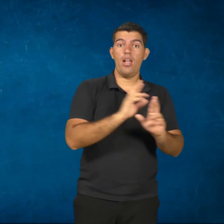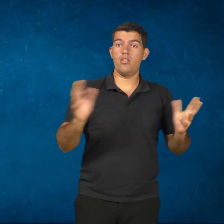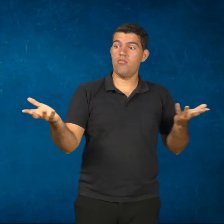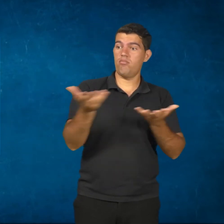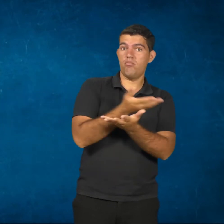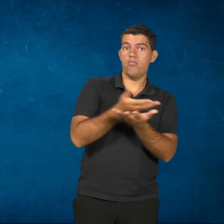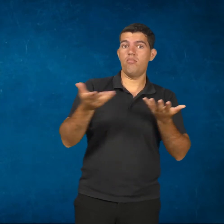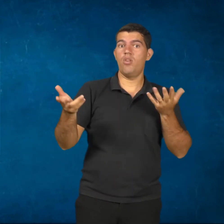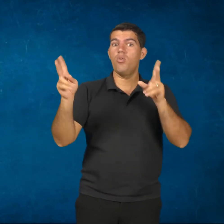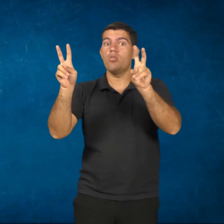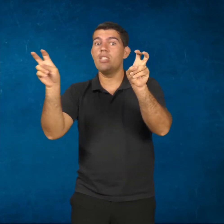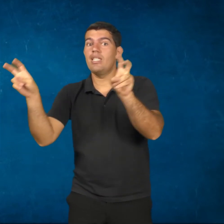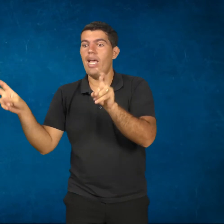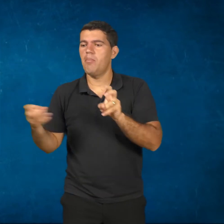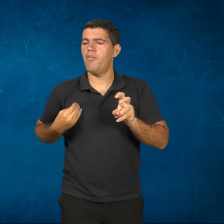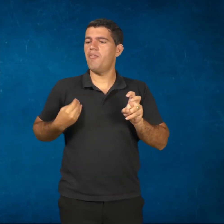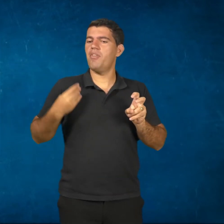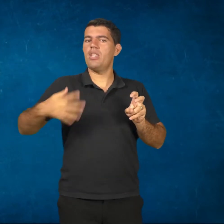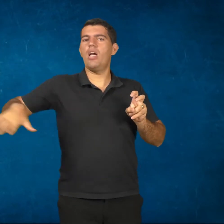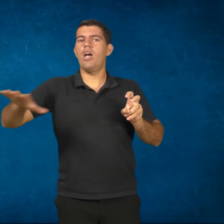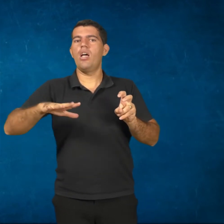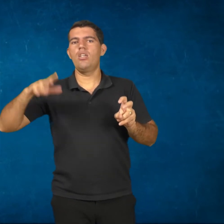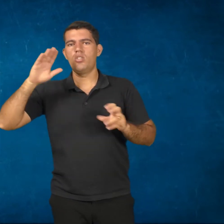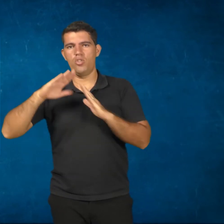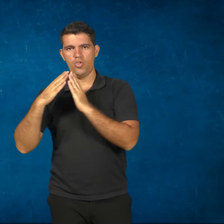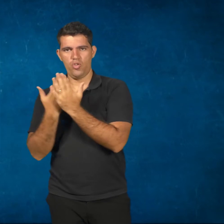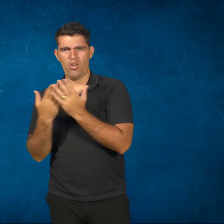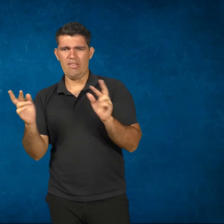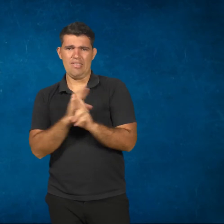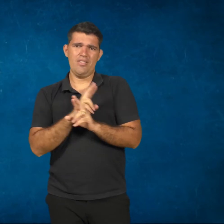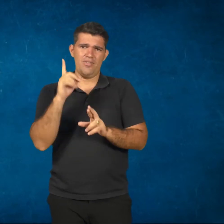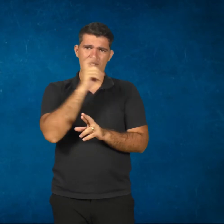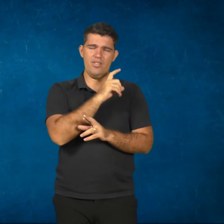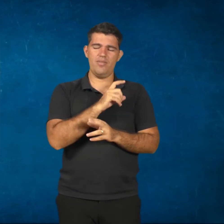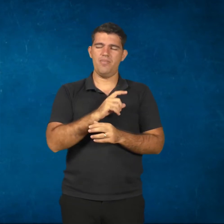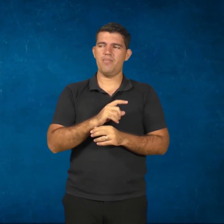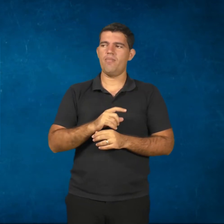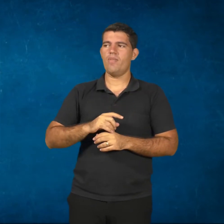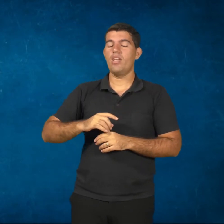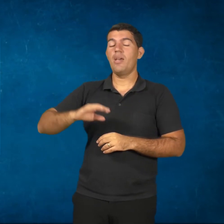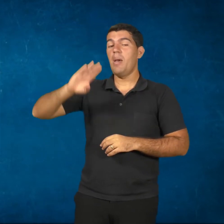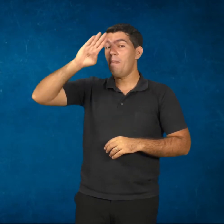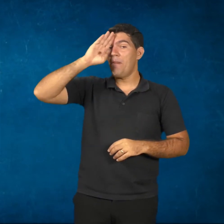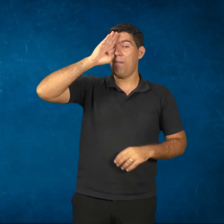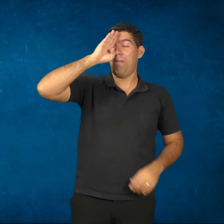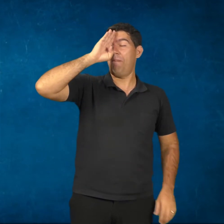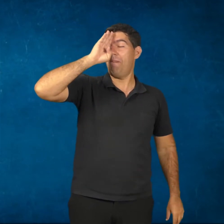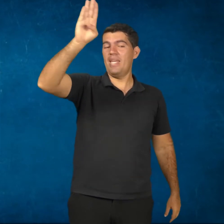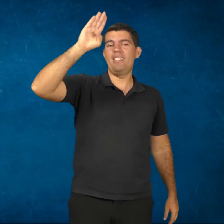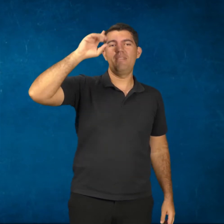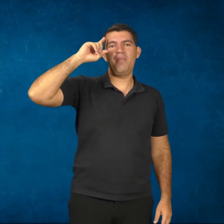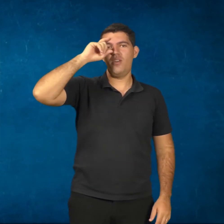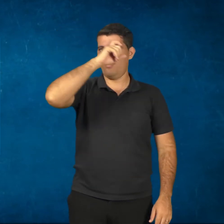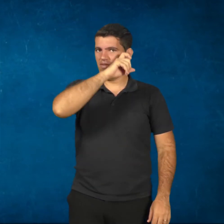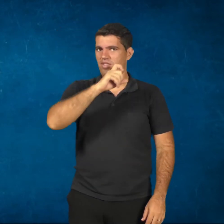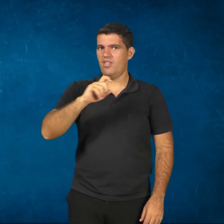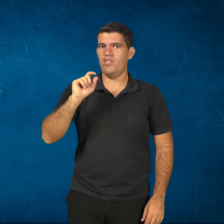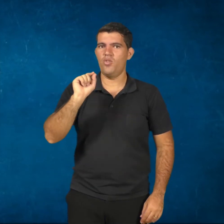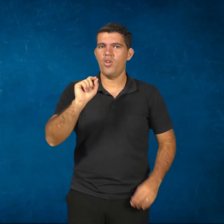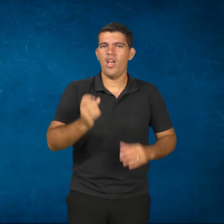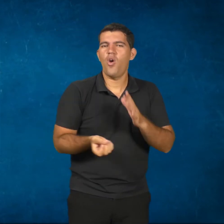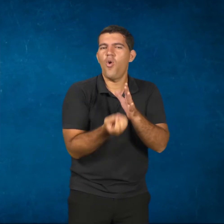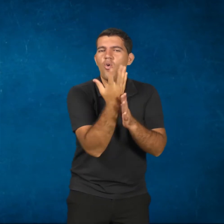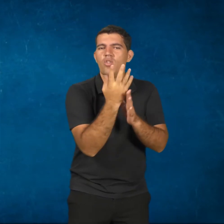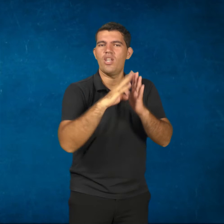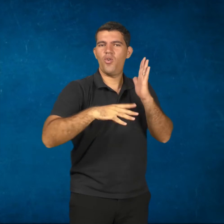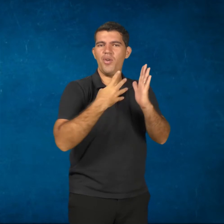questões relacionadas ao cotidiano da escola. Eu acho que o principal desafio para a construção do currículo